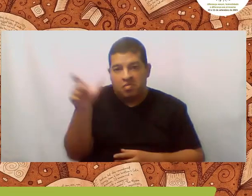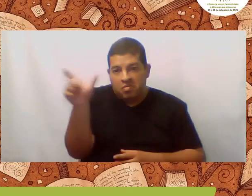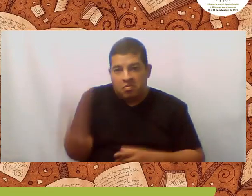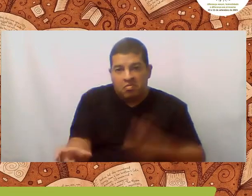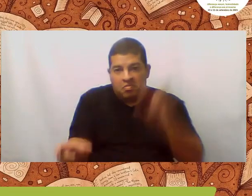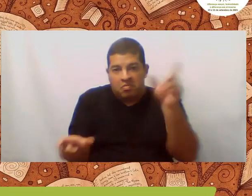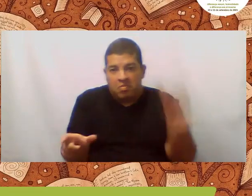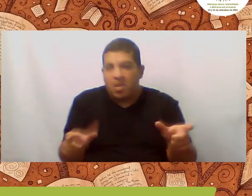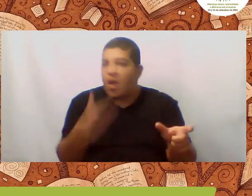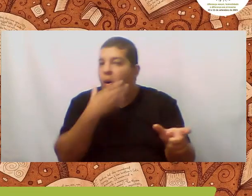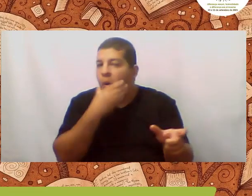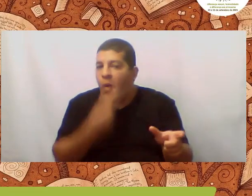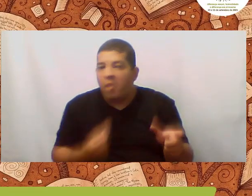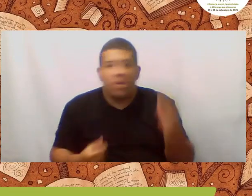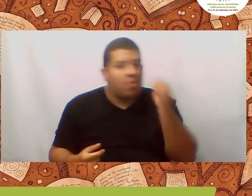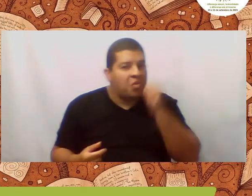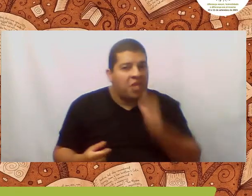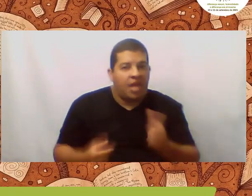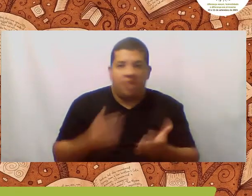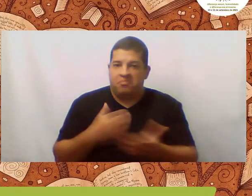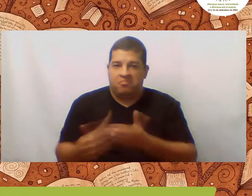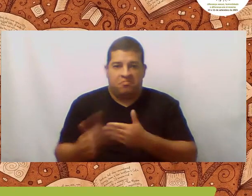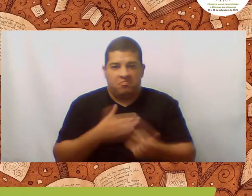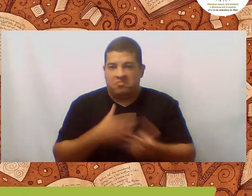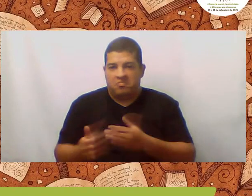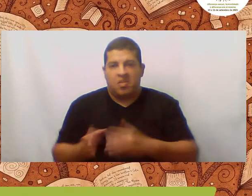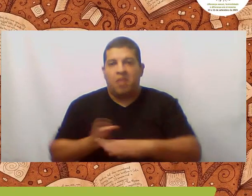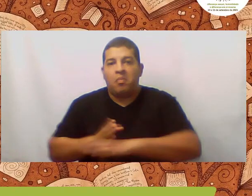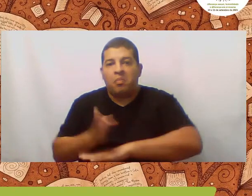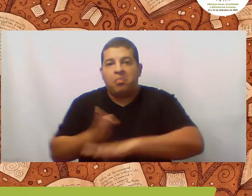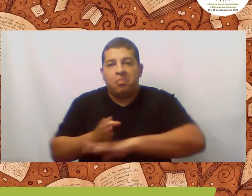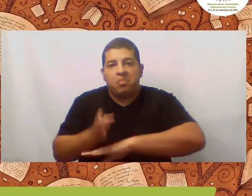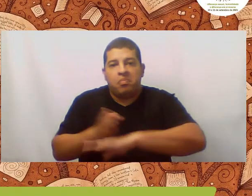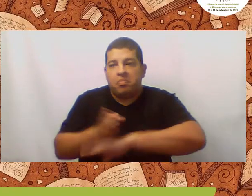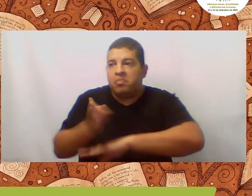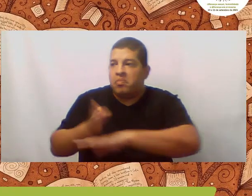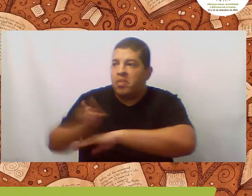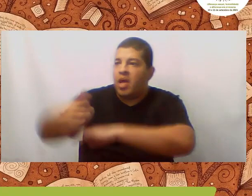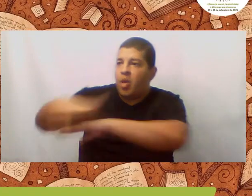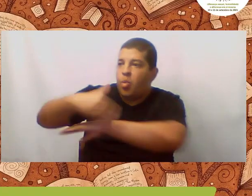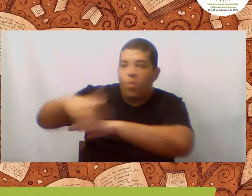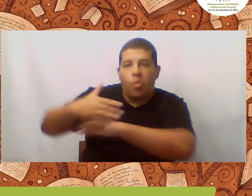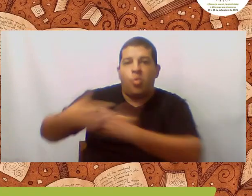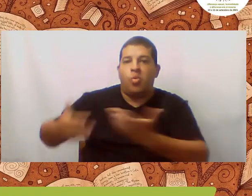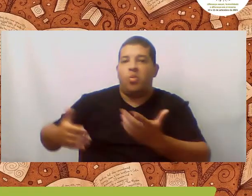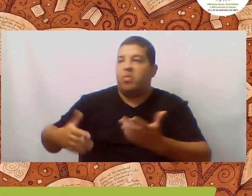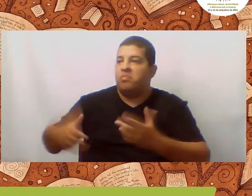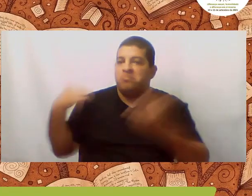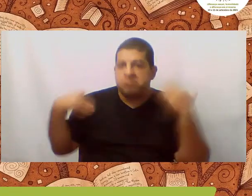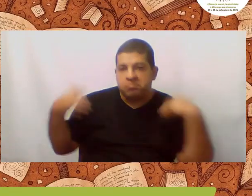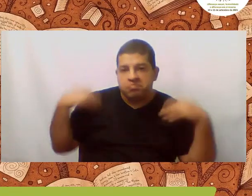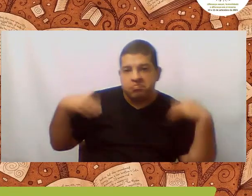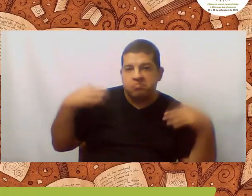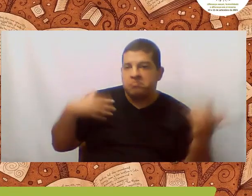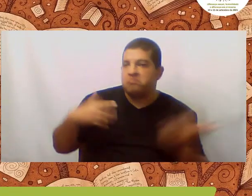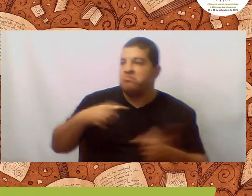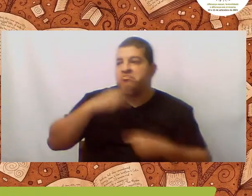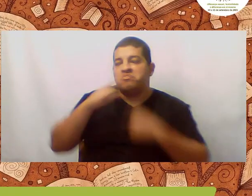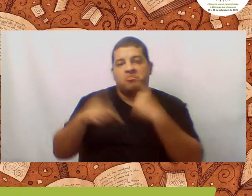ou sejam mulheres, né, ficam despotencializados, né, há um esvaziamento de